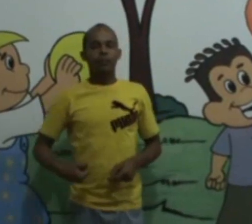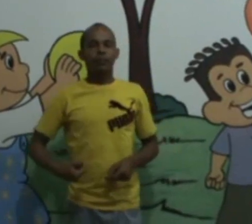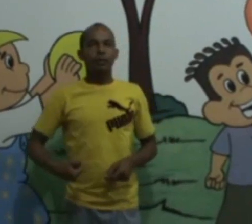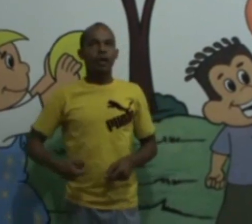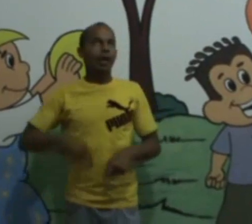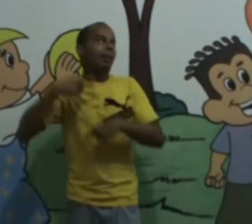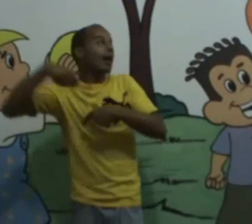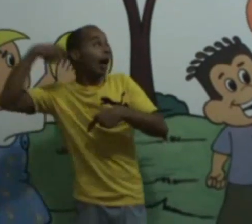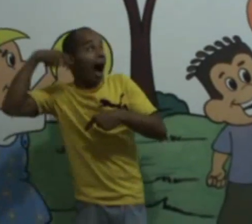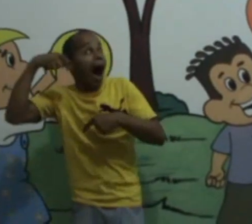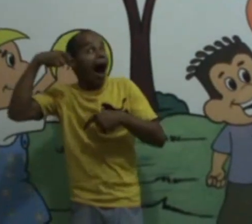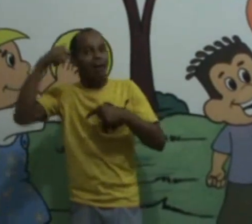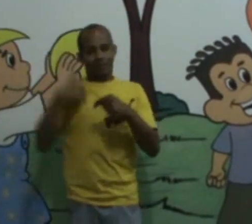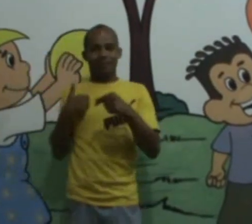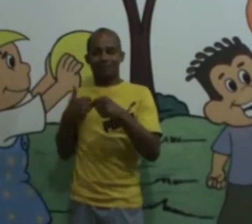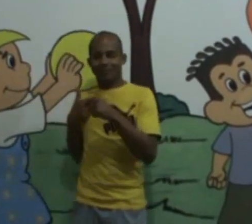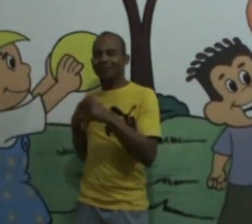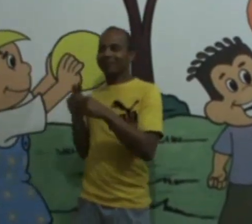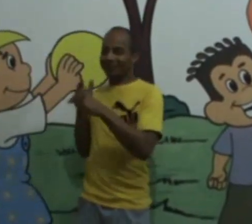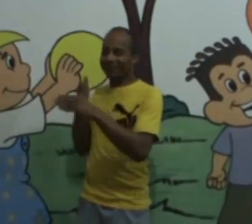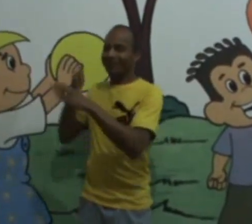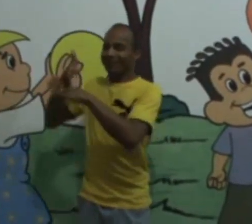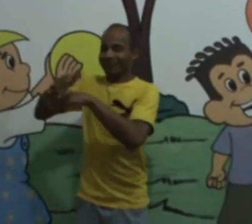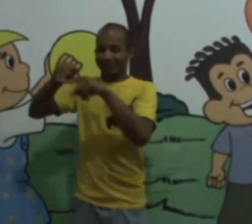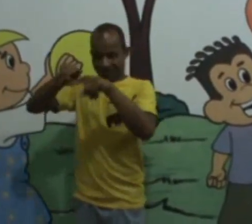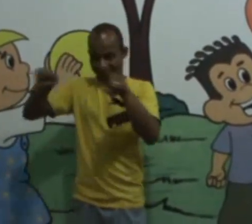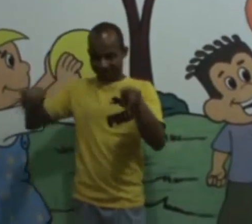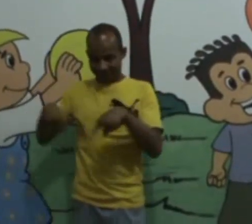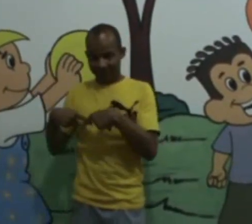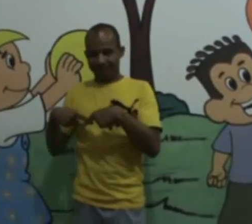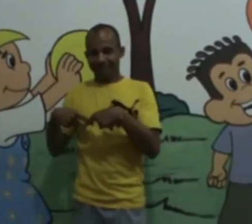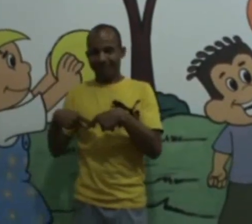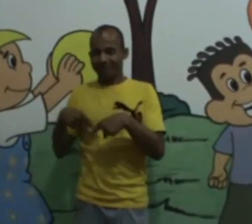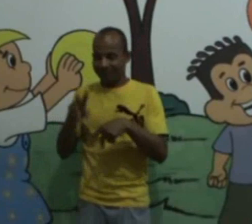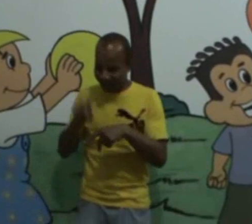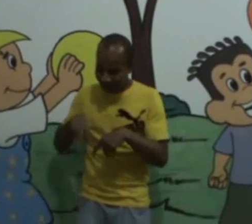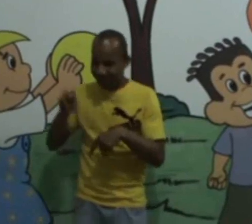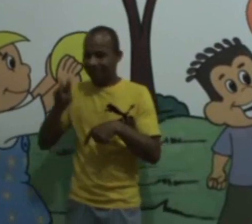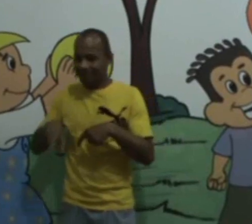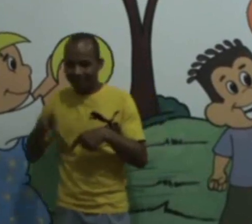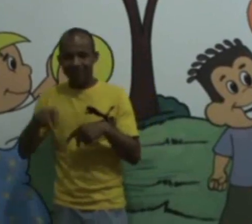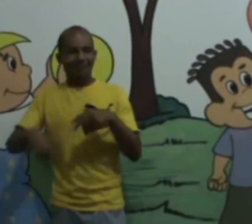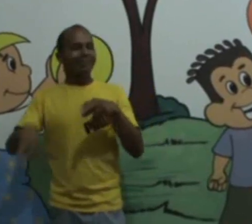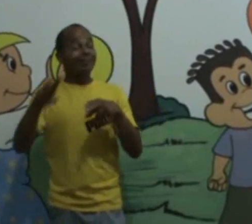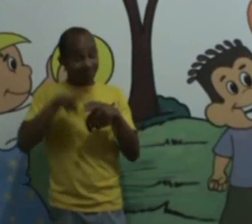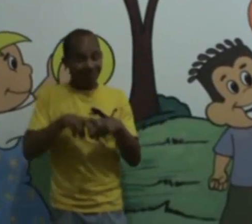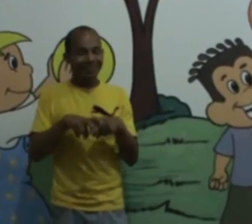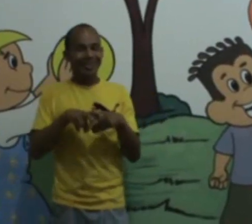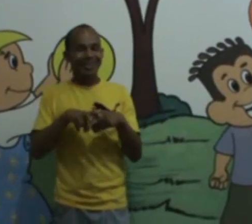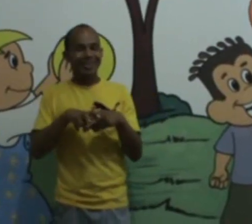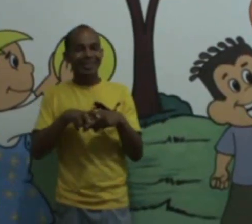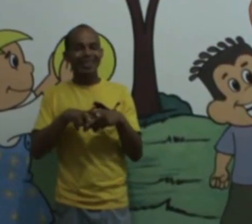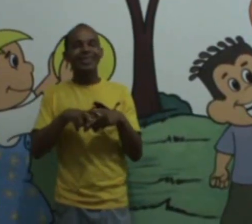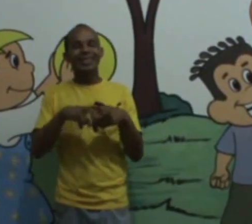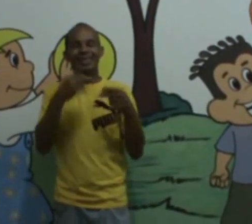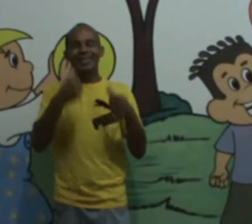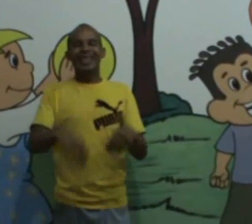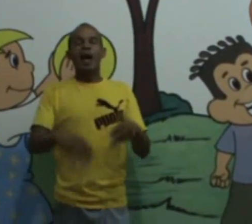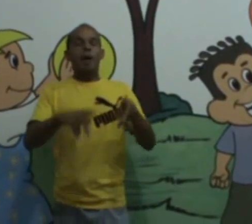tocou o sinal e fui de novo para a classe. Até que deu certo no começo. A